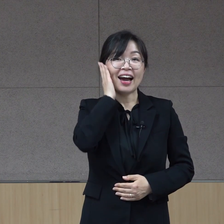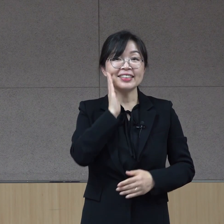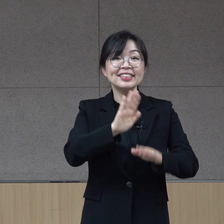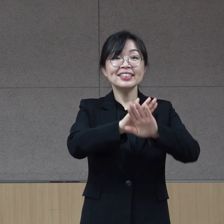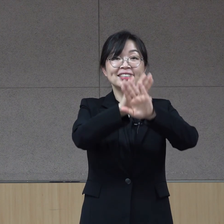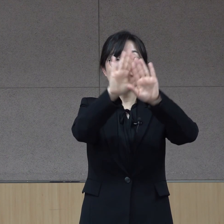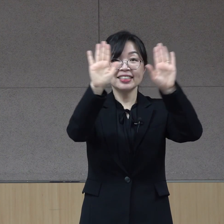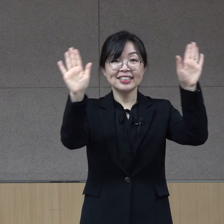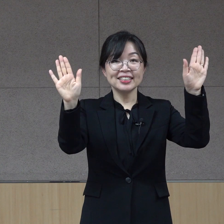하늘,